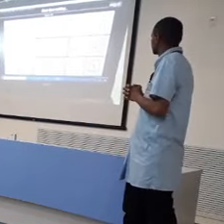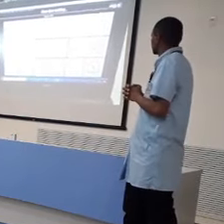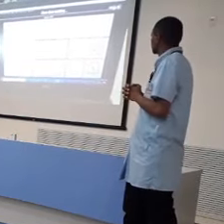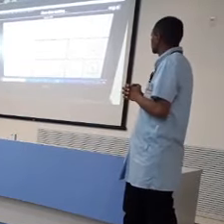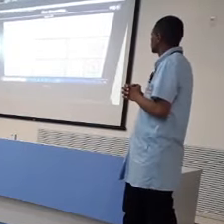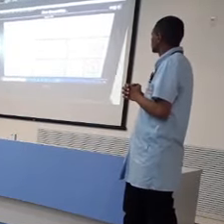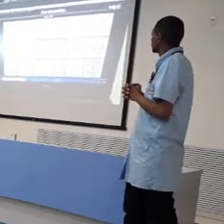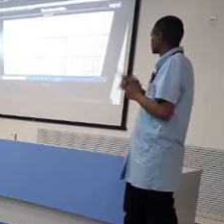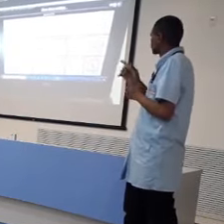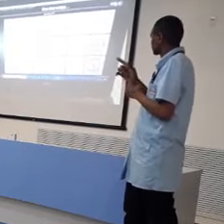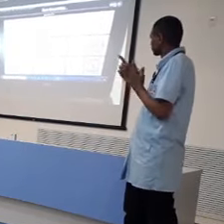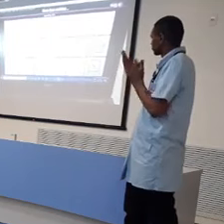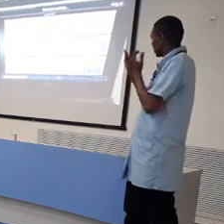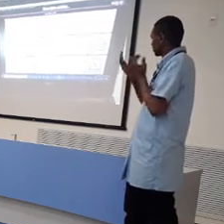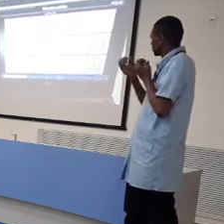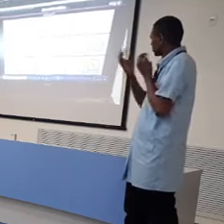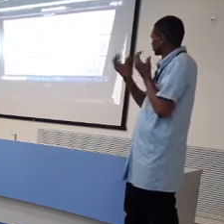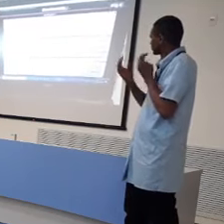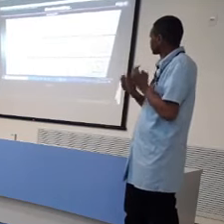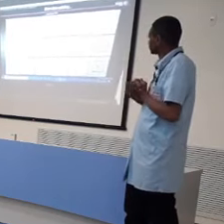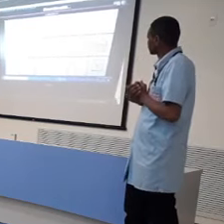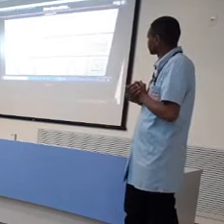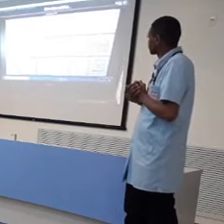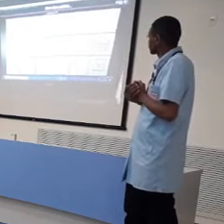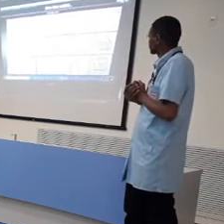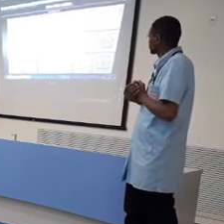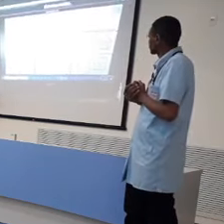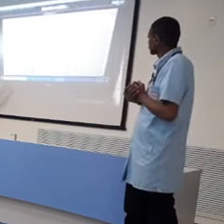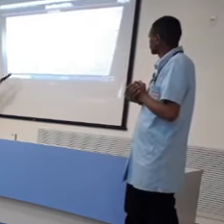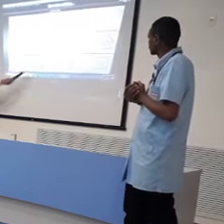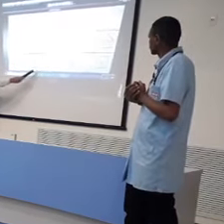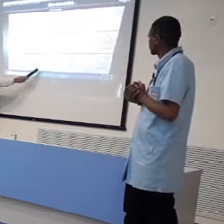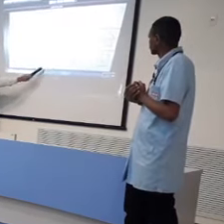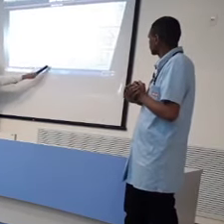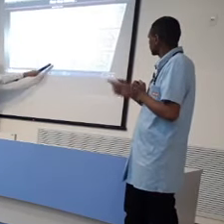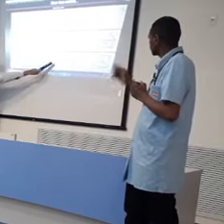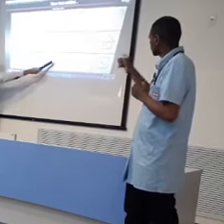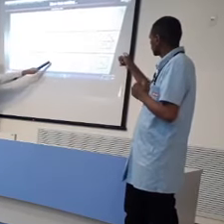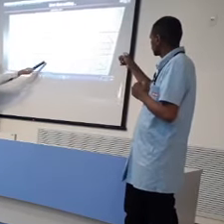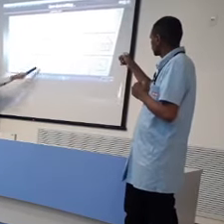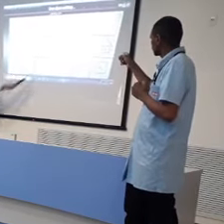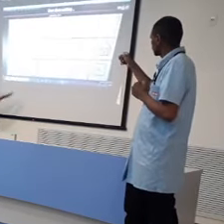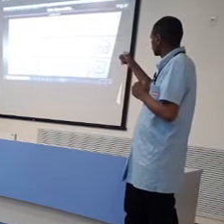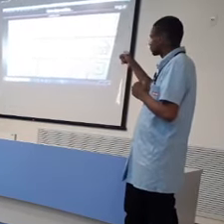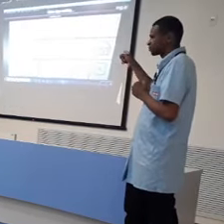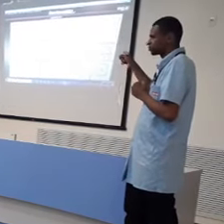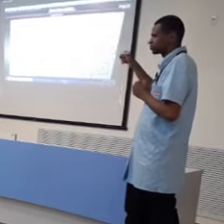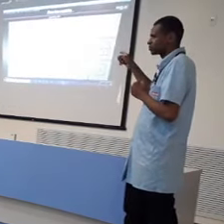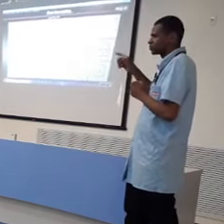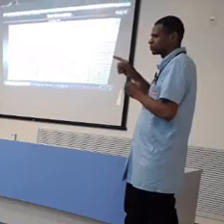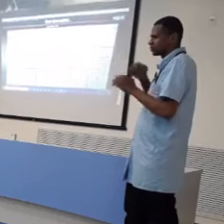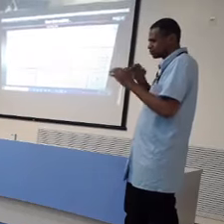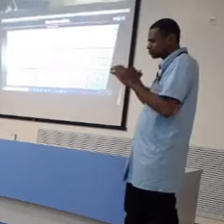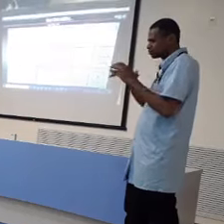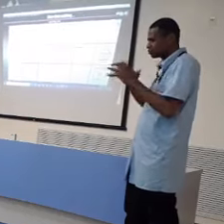sistema de informações. Ele me marca ali quantos litros de gás eu consumi,